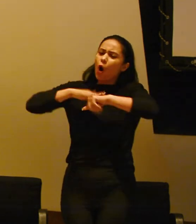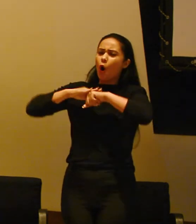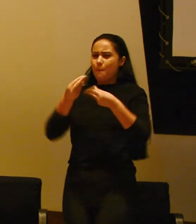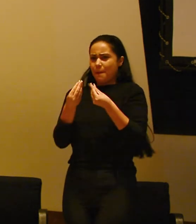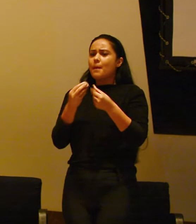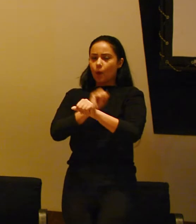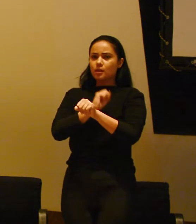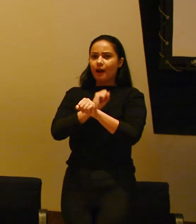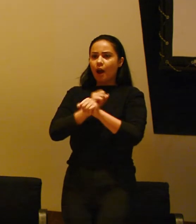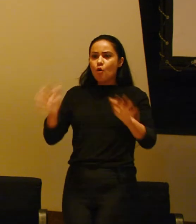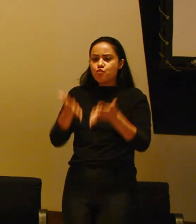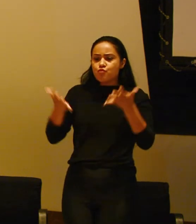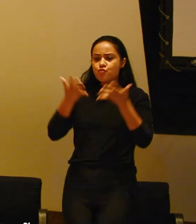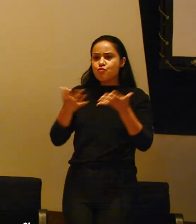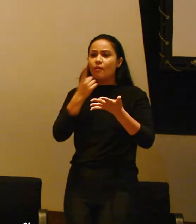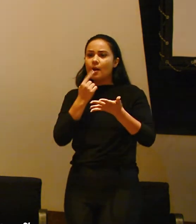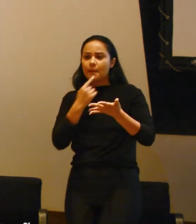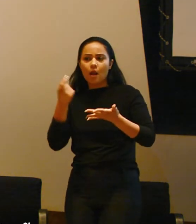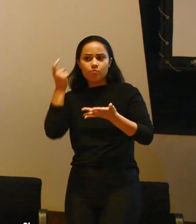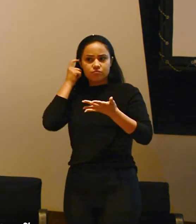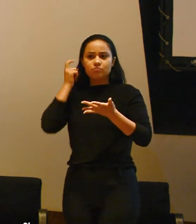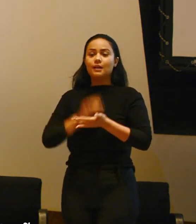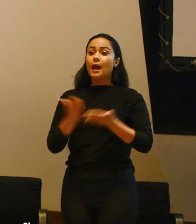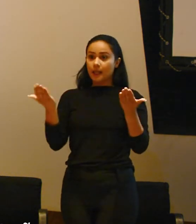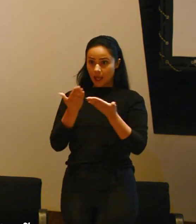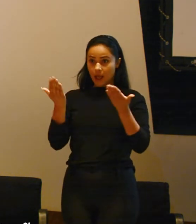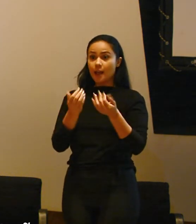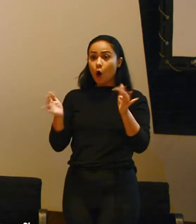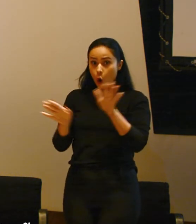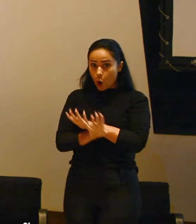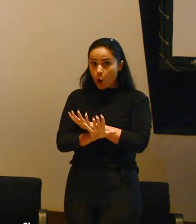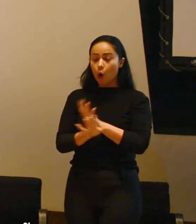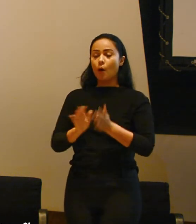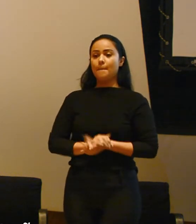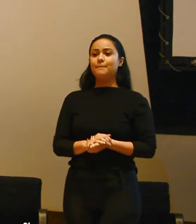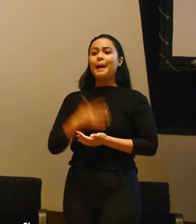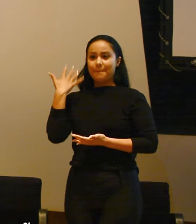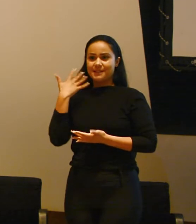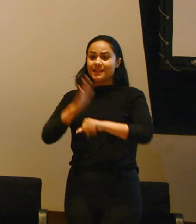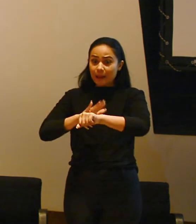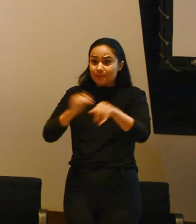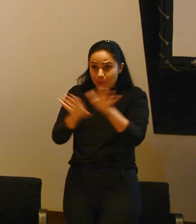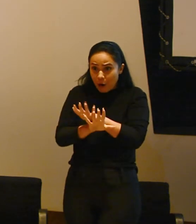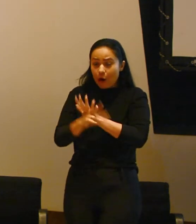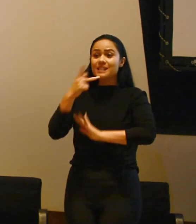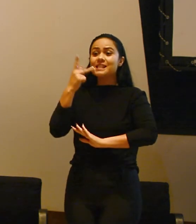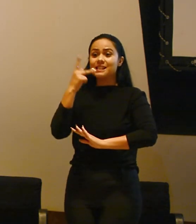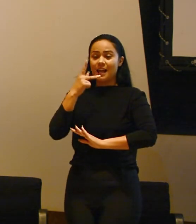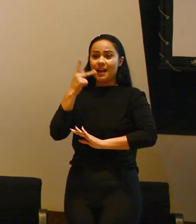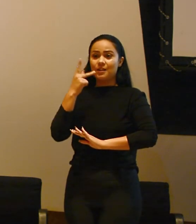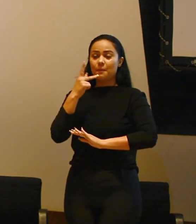à estimulação infravermelha. E eu queria concluir a minha apresentação, porque meu tempo acabou, dizendo